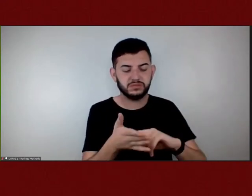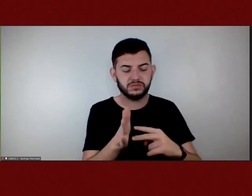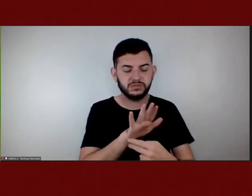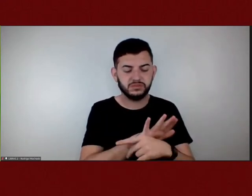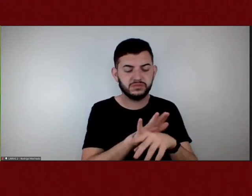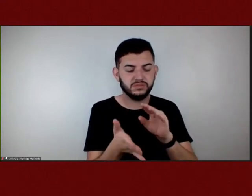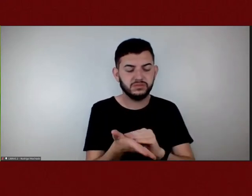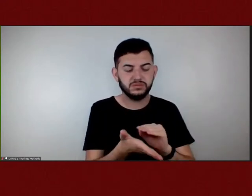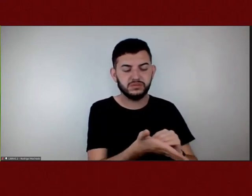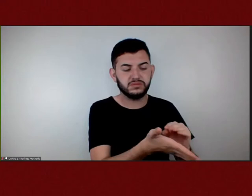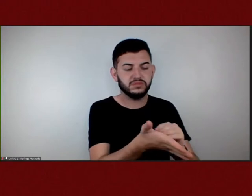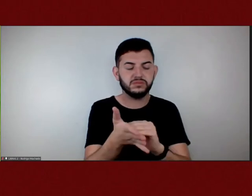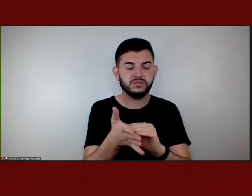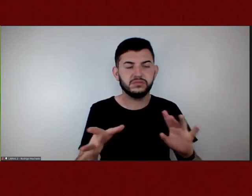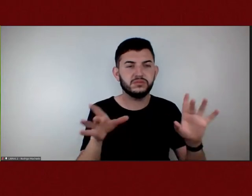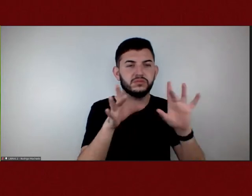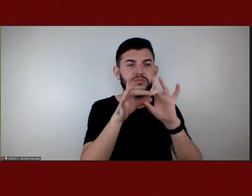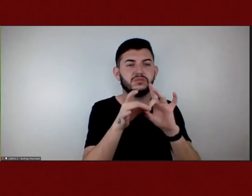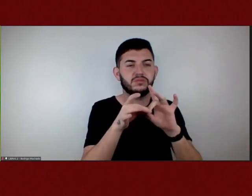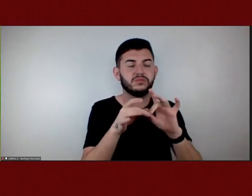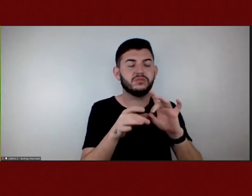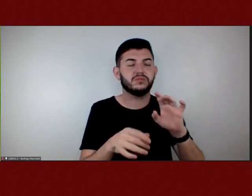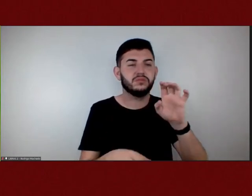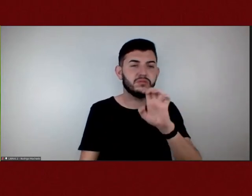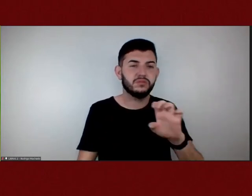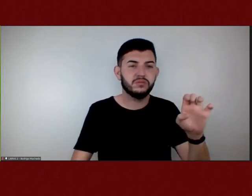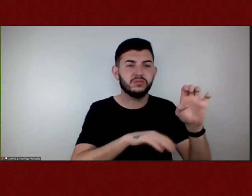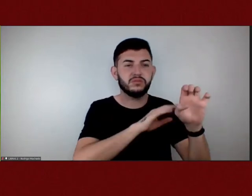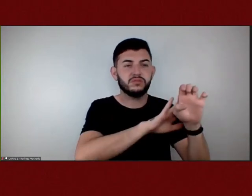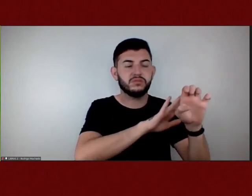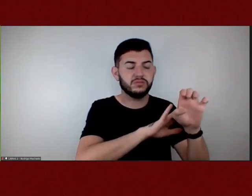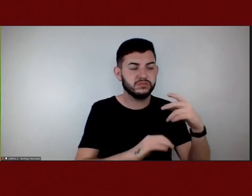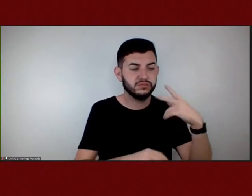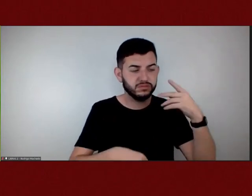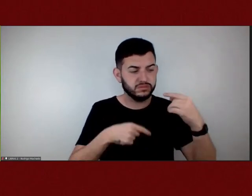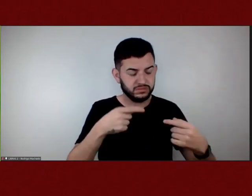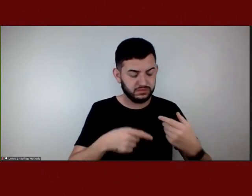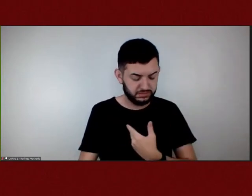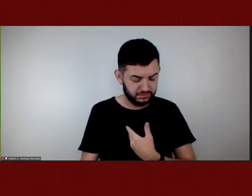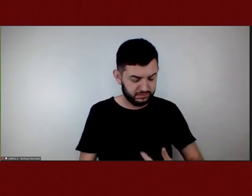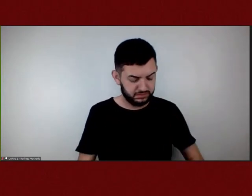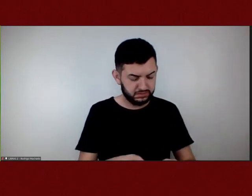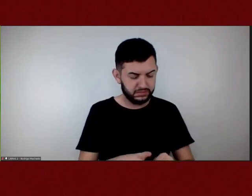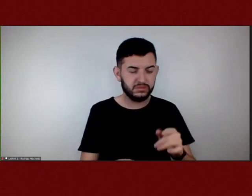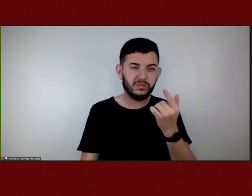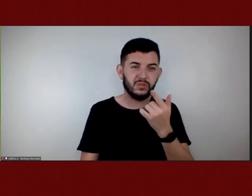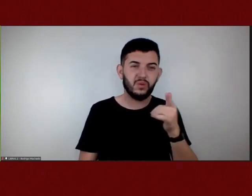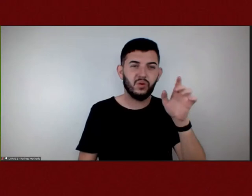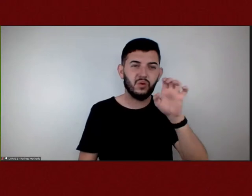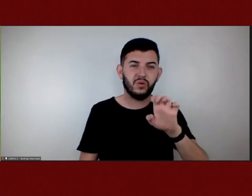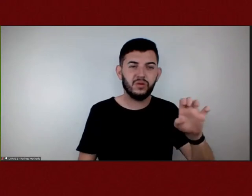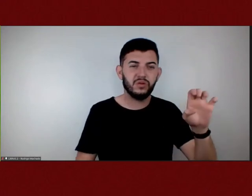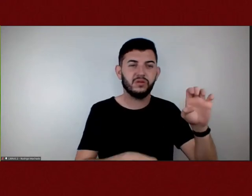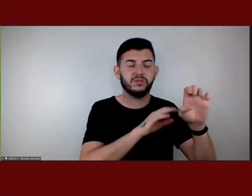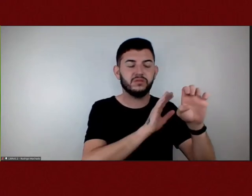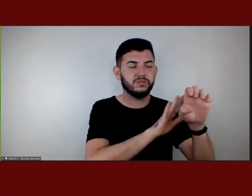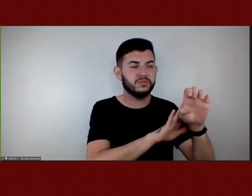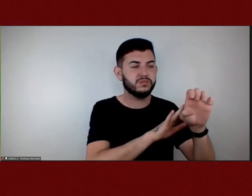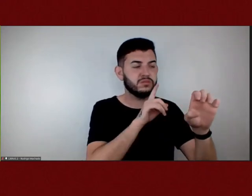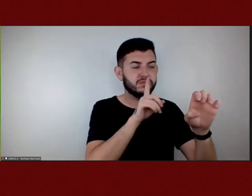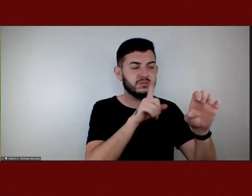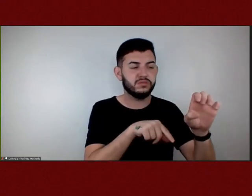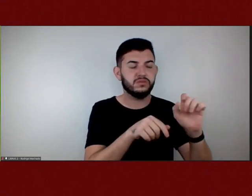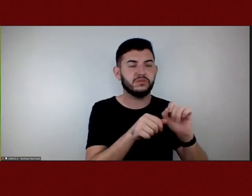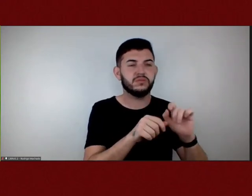esquerda e como as políticas de governo da ultra-esquerda que acabaram, de certa forma, isolando